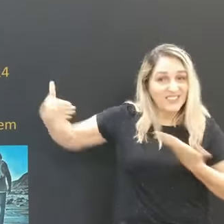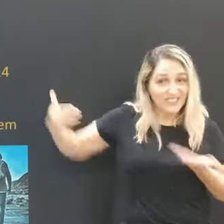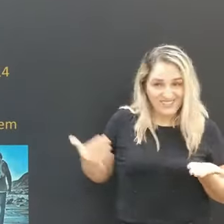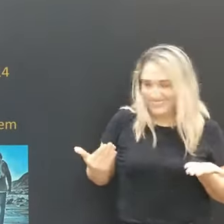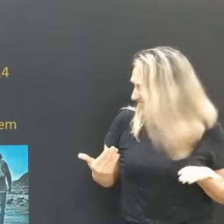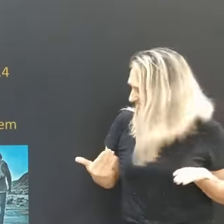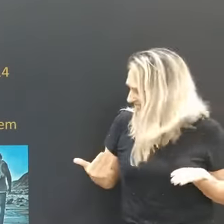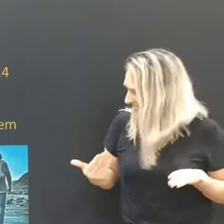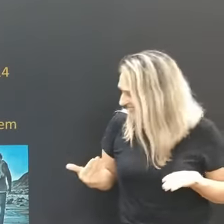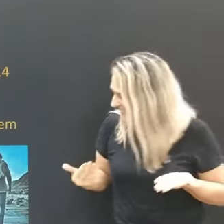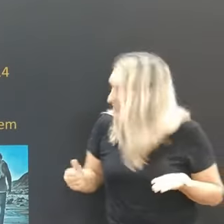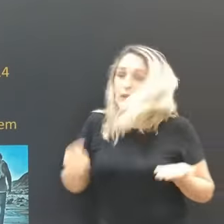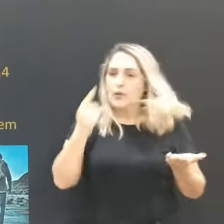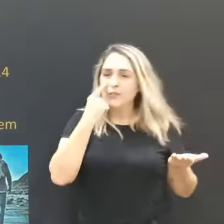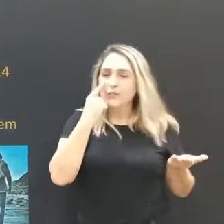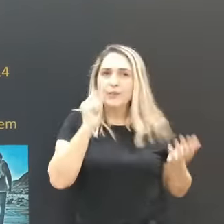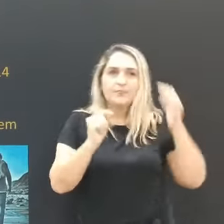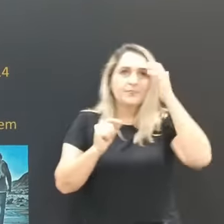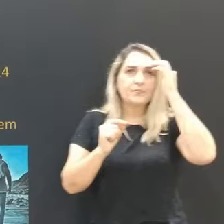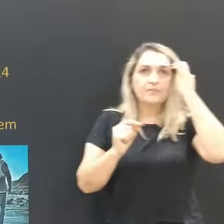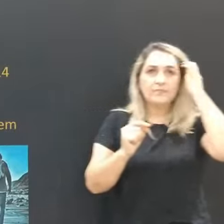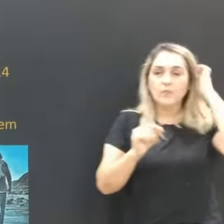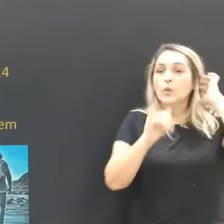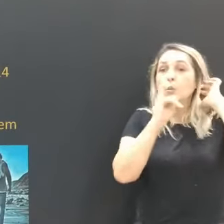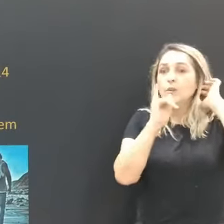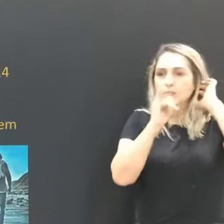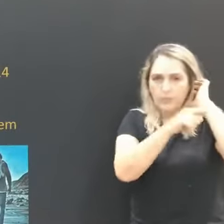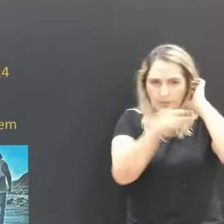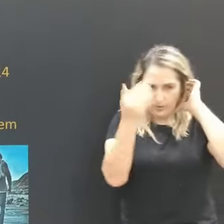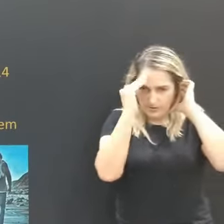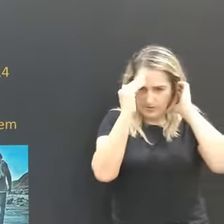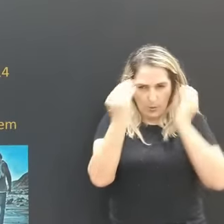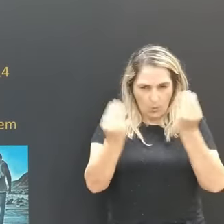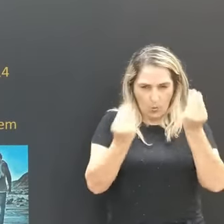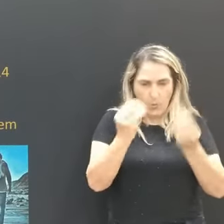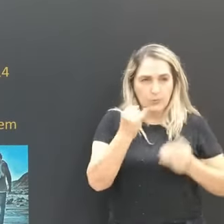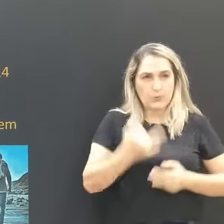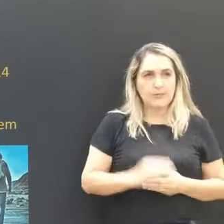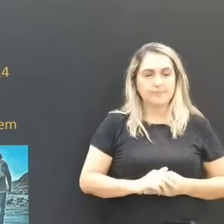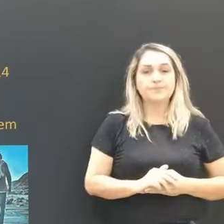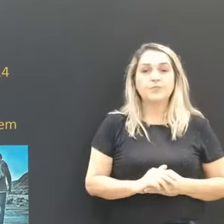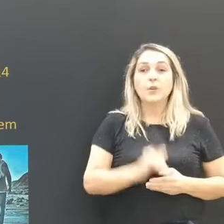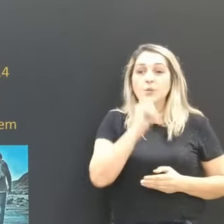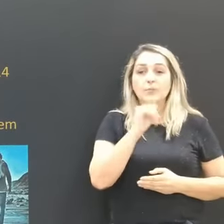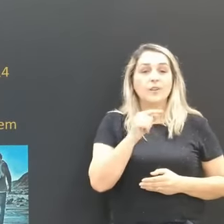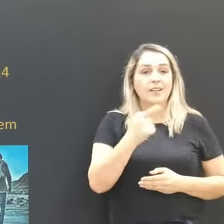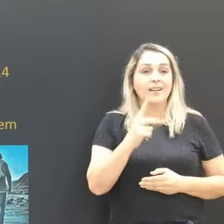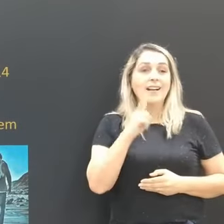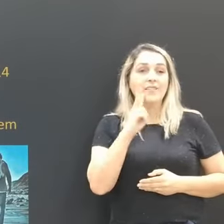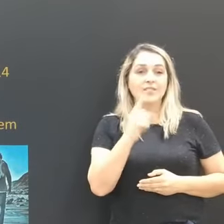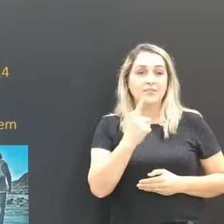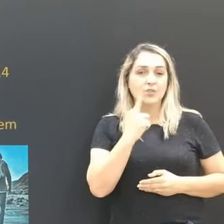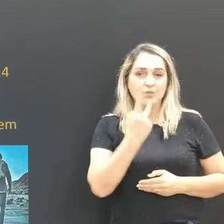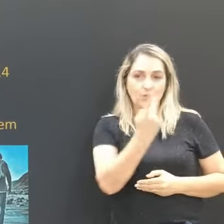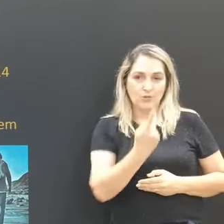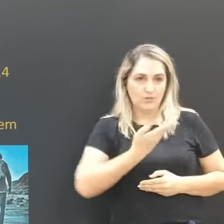Jesus caminhando com uma pessoa. Isso demonstra amizade, tá? Então, assim, dá um exemplo. Por exemplo, né, eu